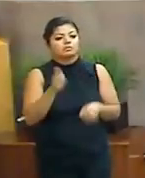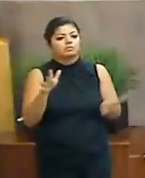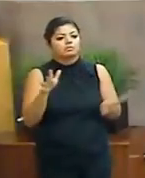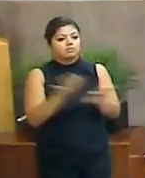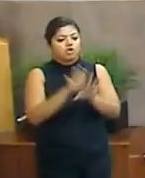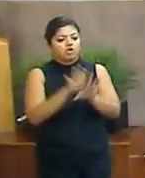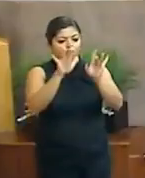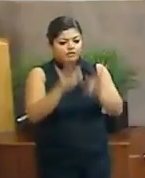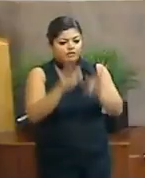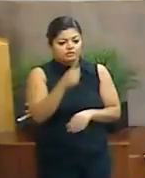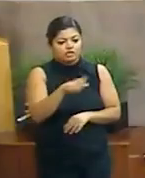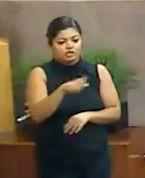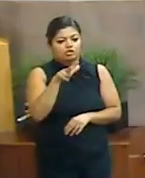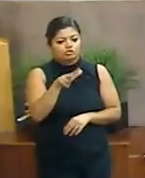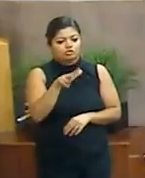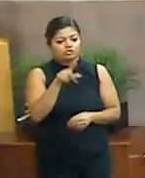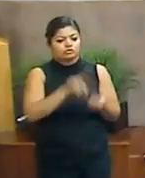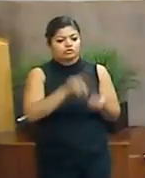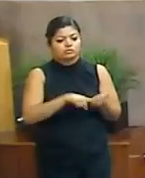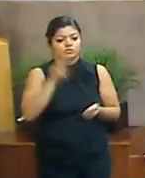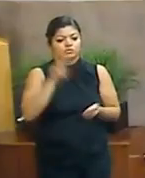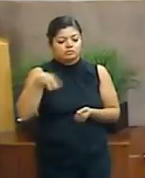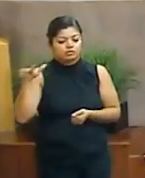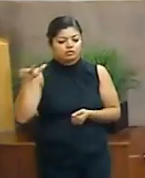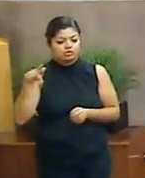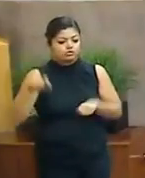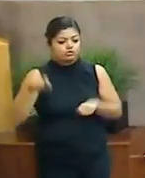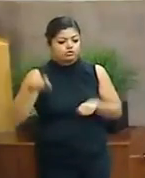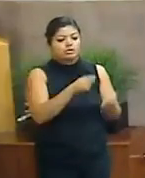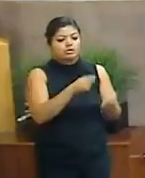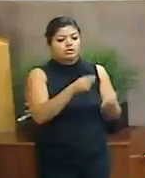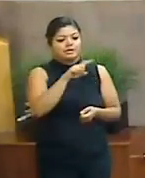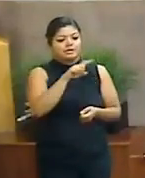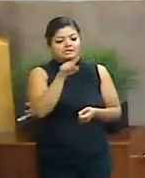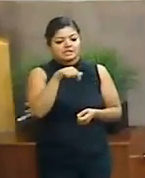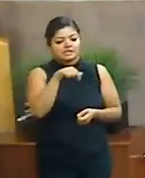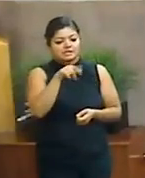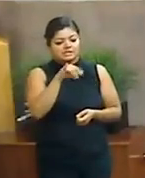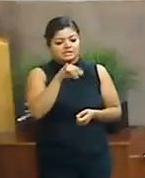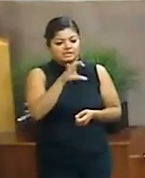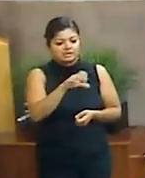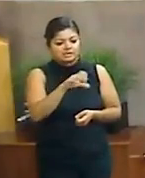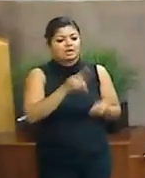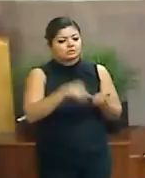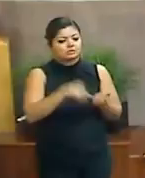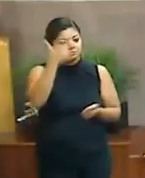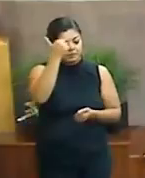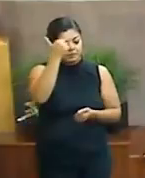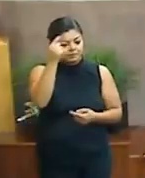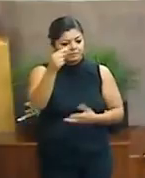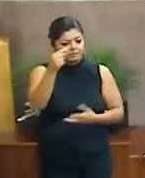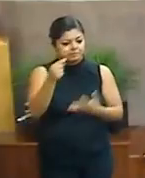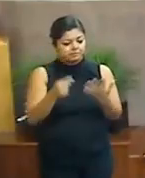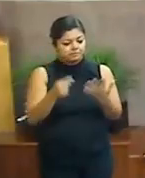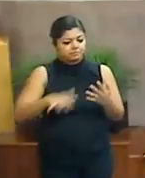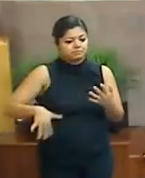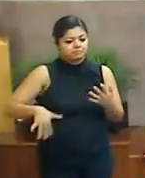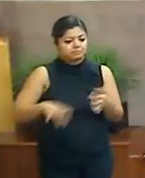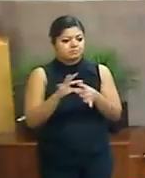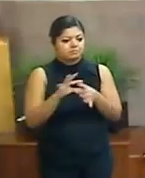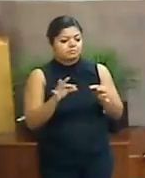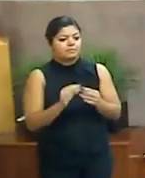el oficio sitio dentro del 2018 deben existir el mismo pues las razones y para los efectos generados en la